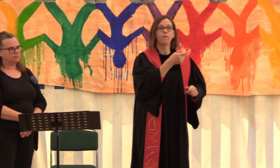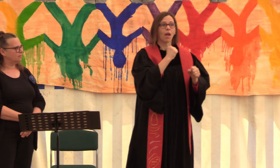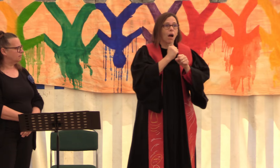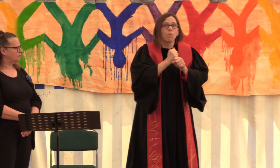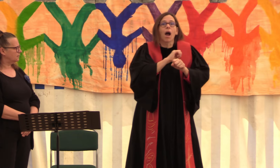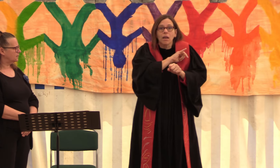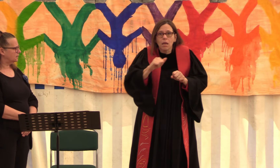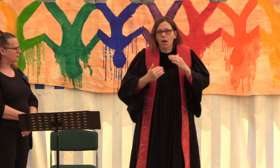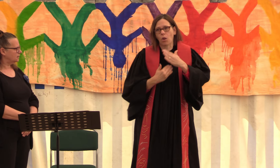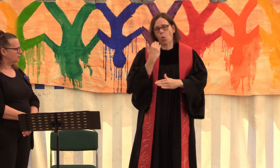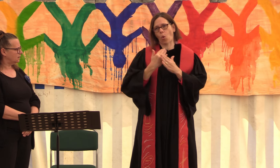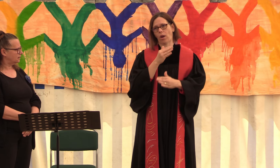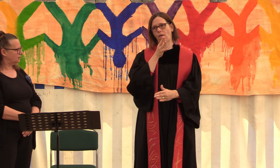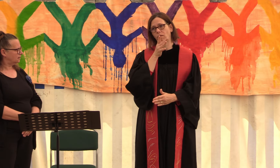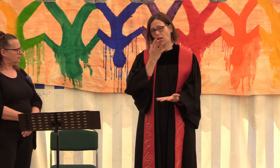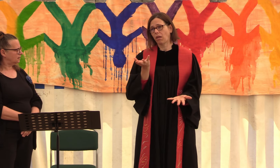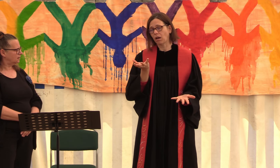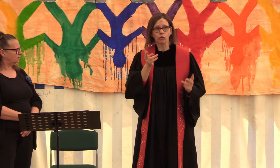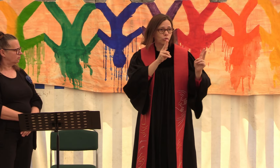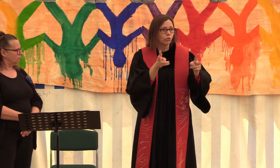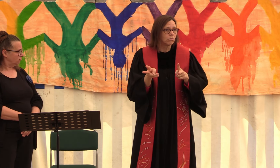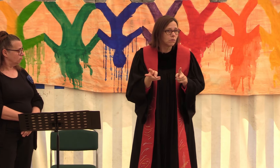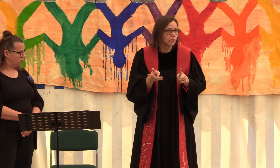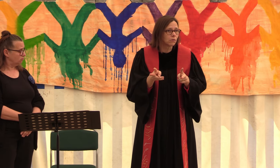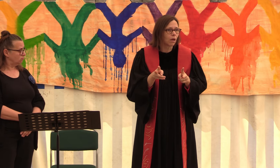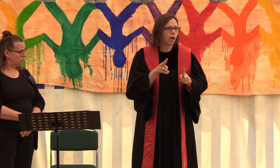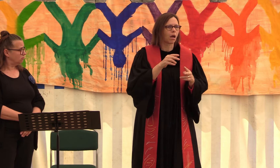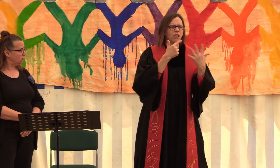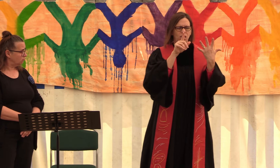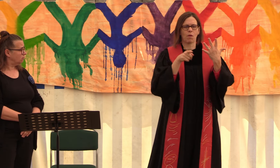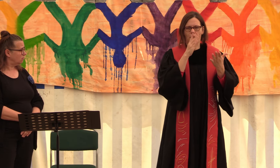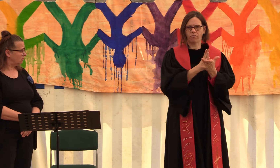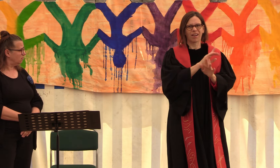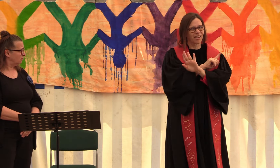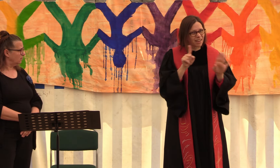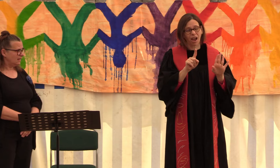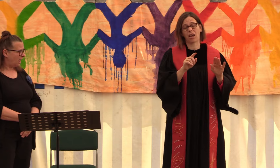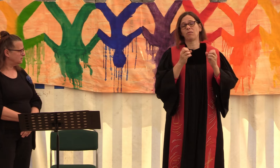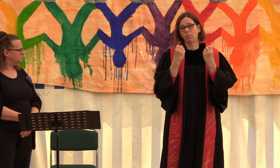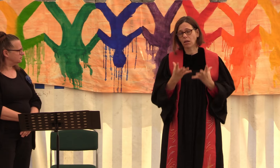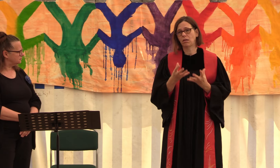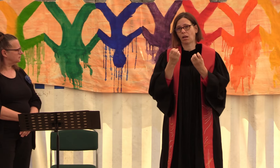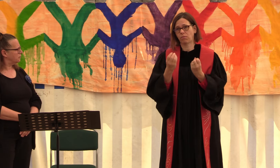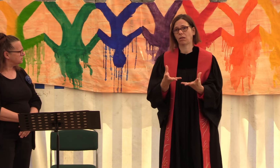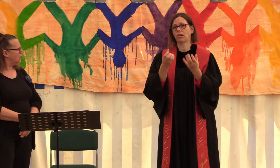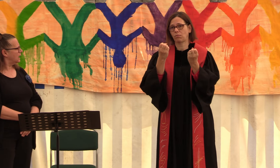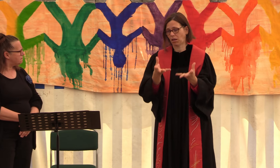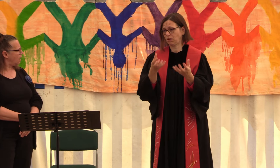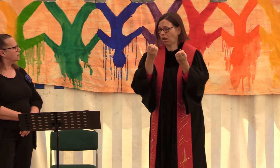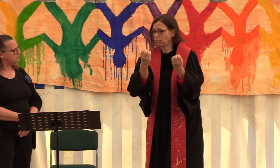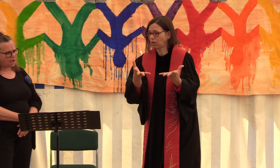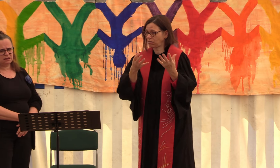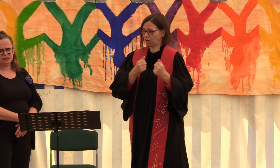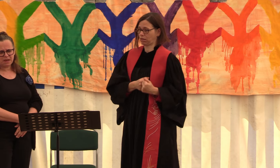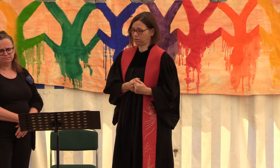Und das ist auch sinnvoll, denn wir alle machen immer wieder Fehler. Richtig? Wir sind nicht